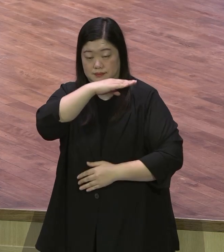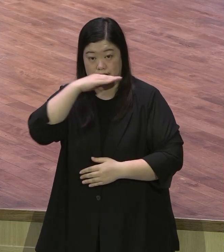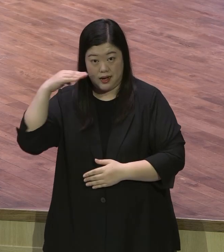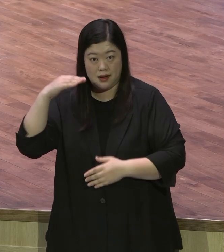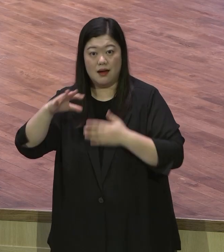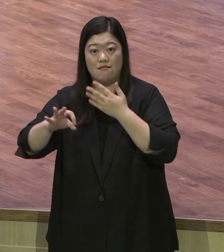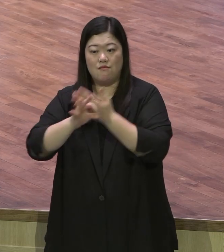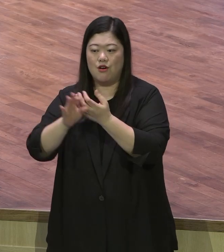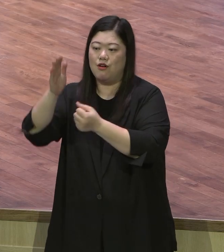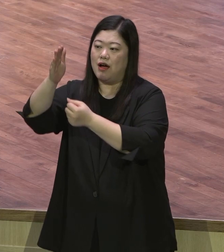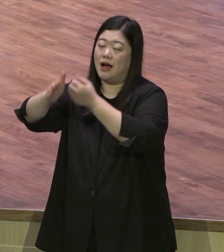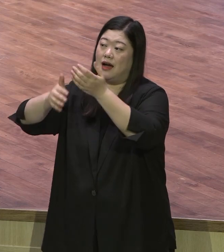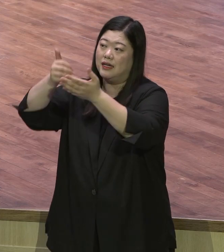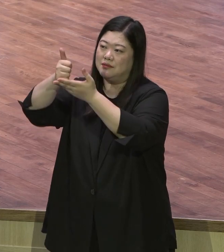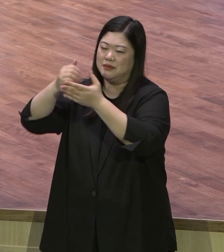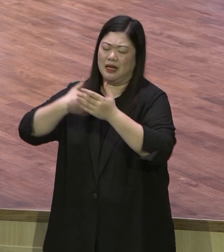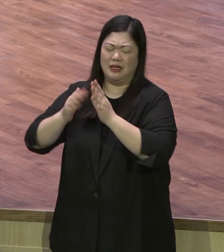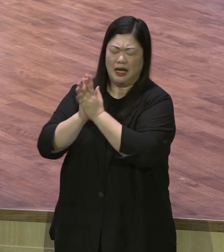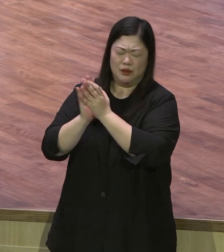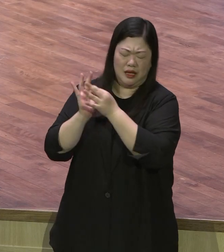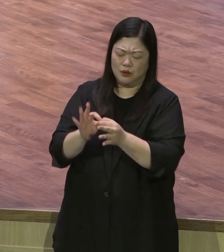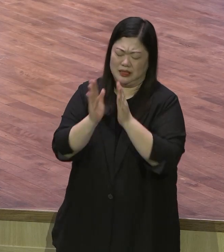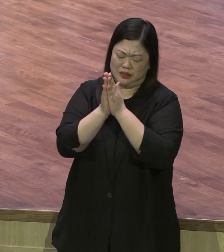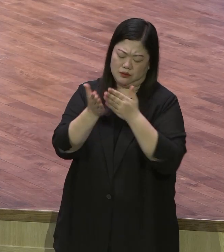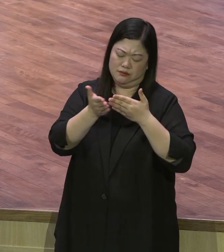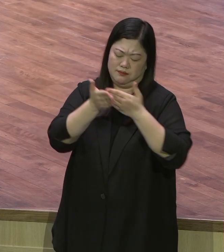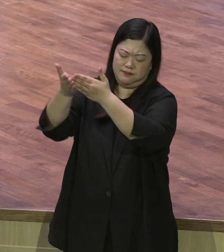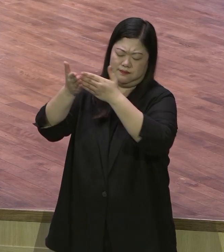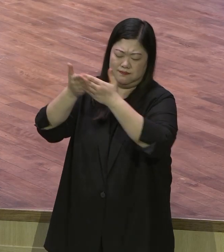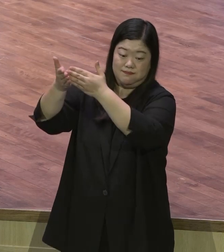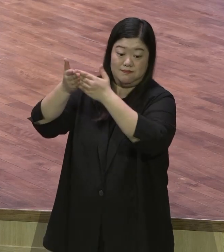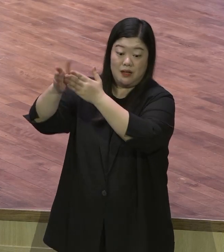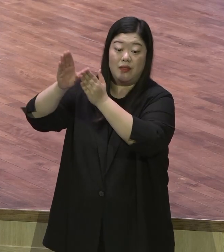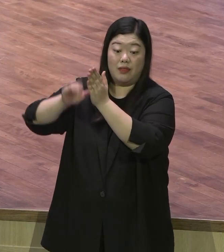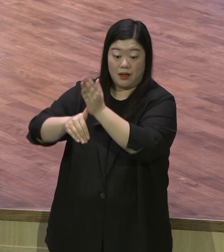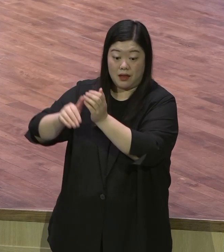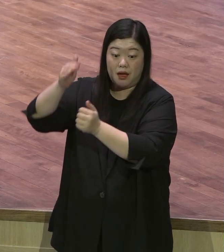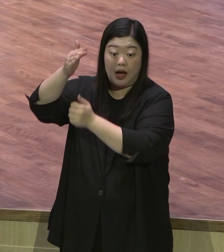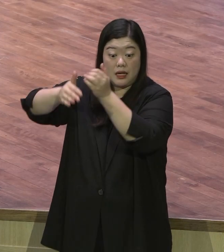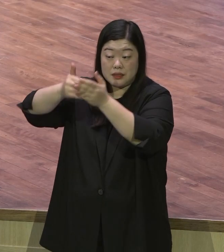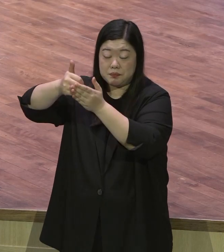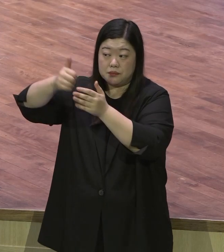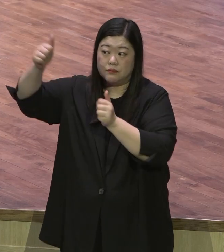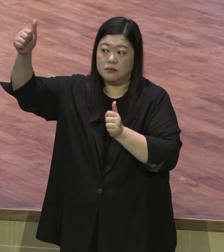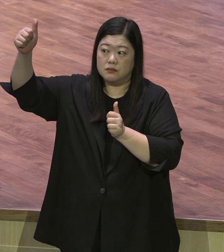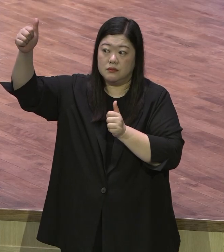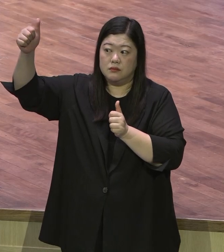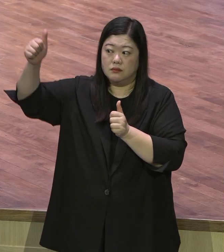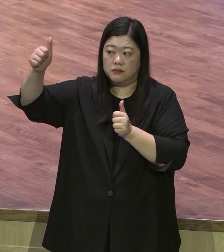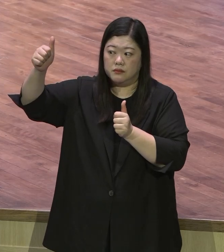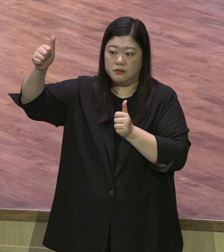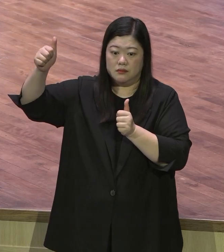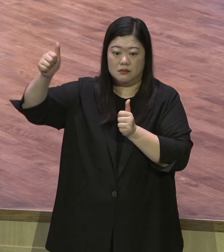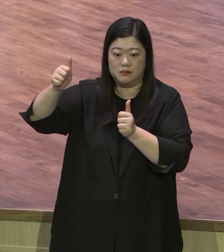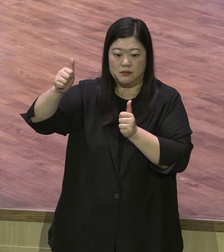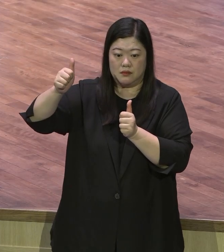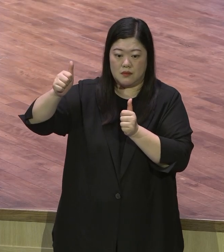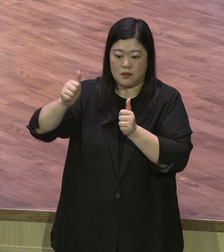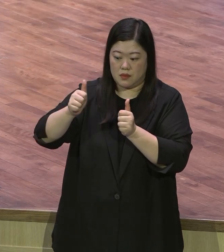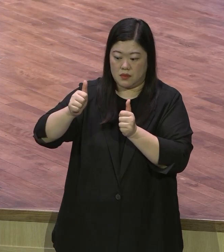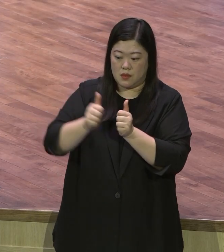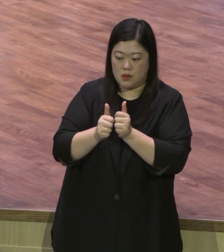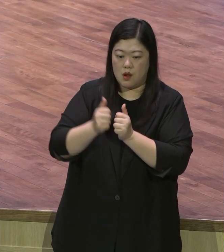하나님께서 우리가 기도할 때마다 우리에게 뭐요? 가까이 해주세요. 가까이 해주세요.